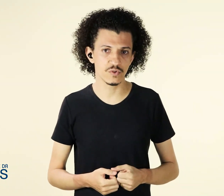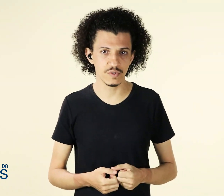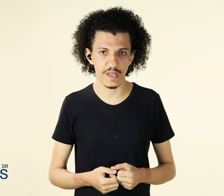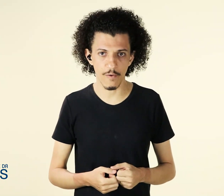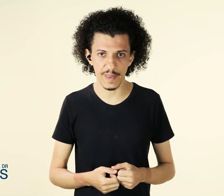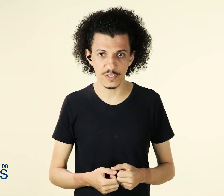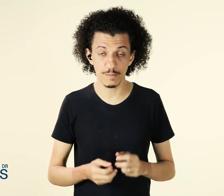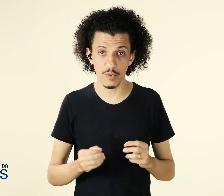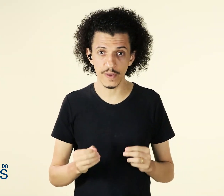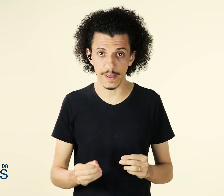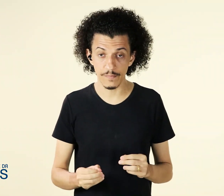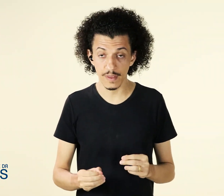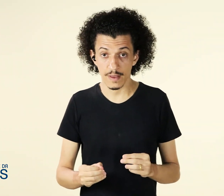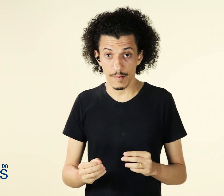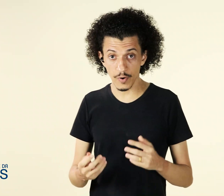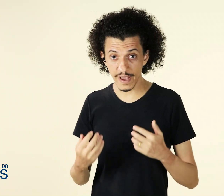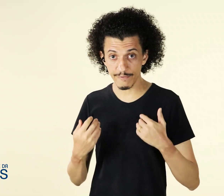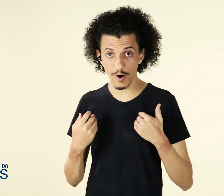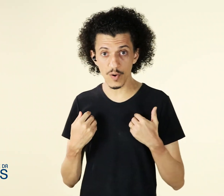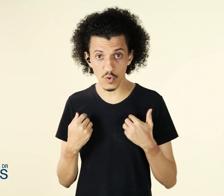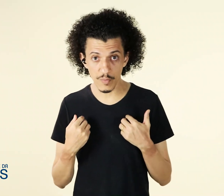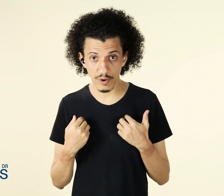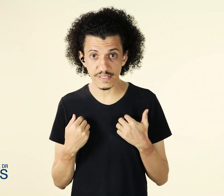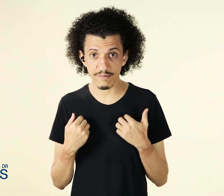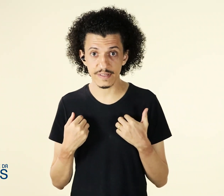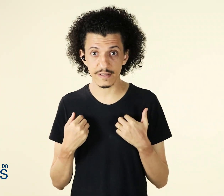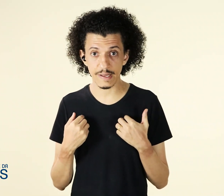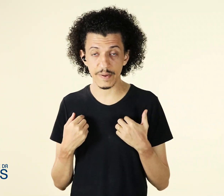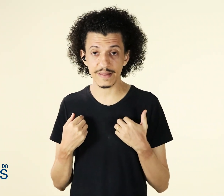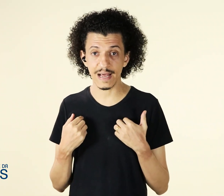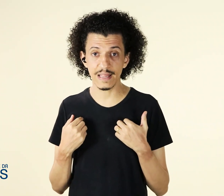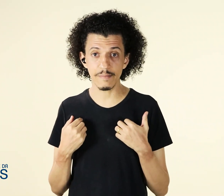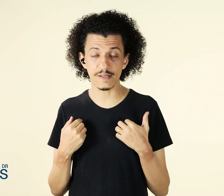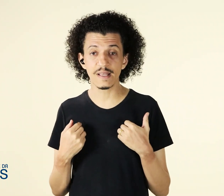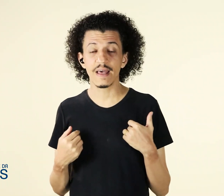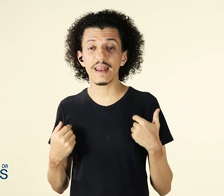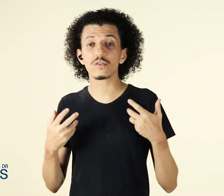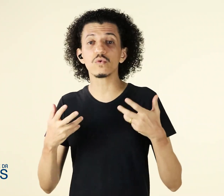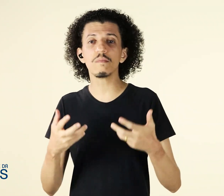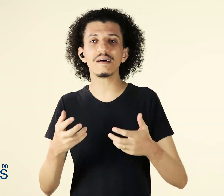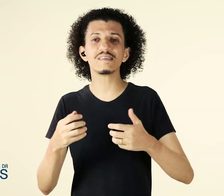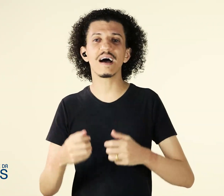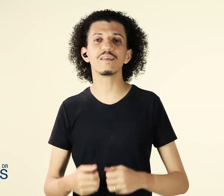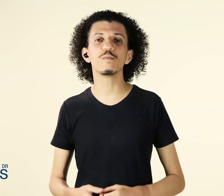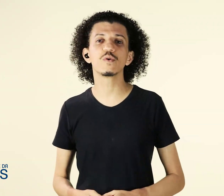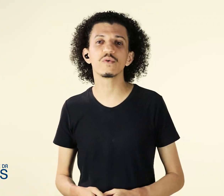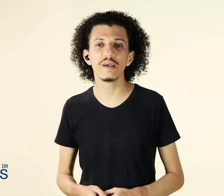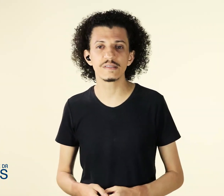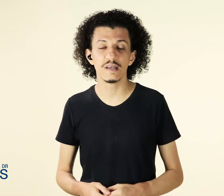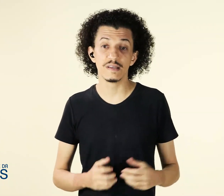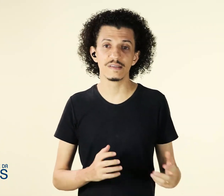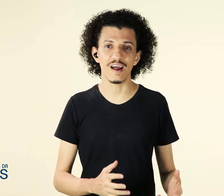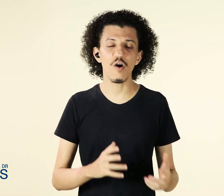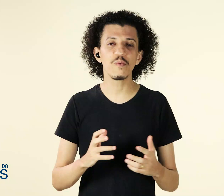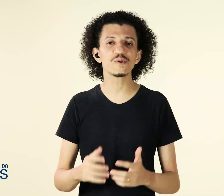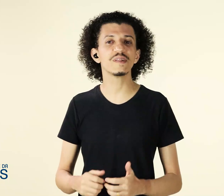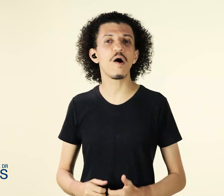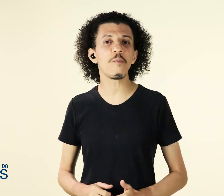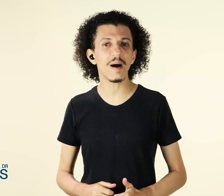surdos realmente. Por quê? Porque a forma como eu estava tentando aprender a Libras era tudo baseado no português, sinal por sinal,